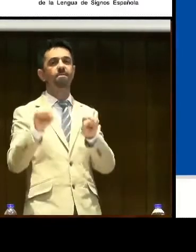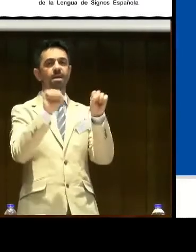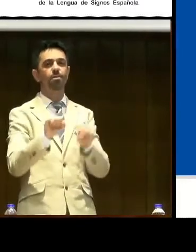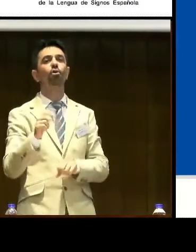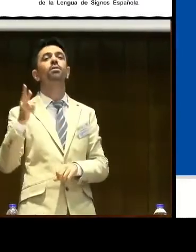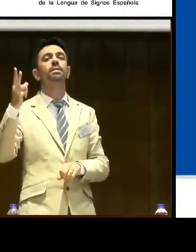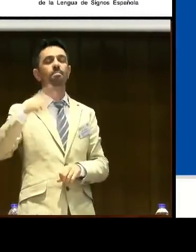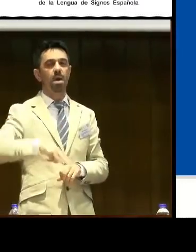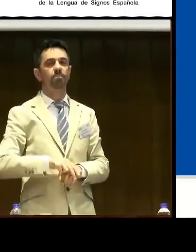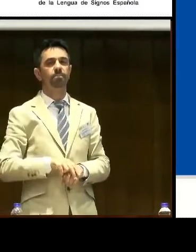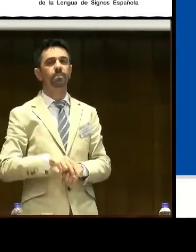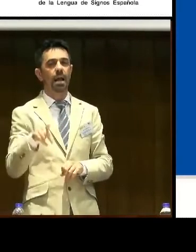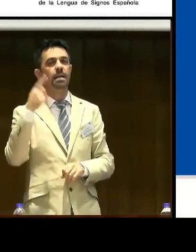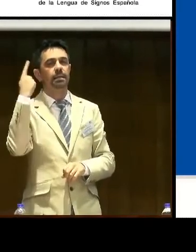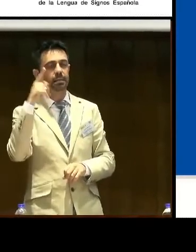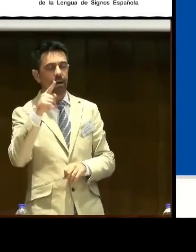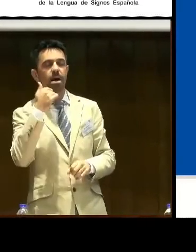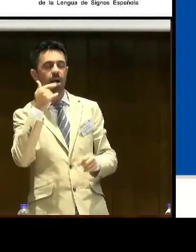manual es una verdadera lengua.